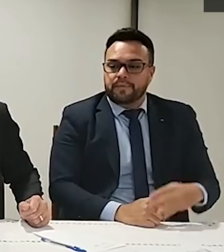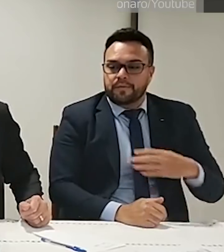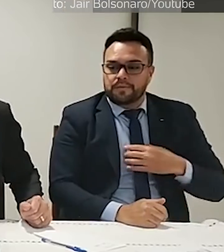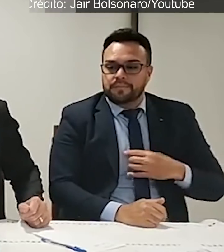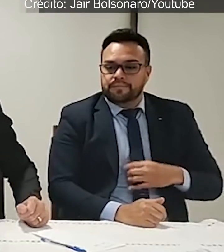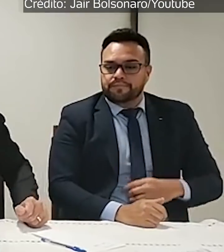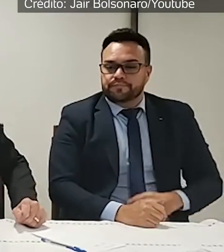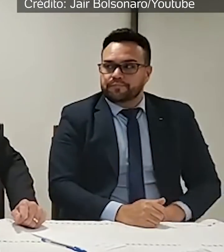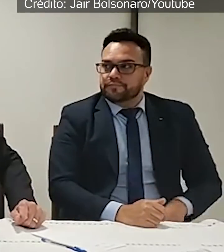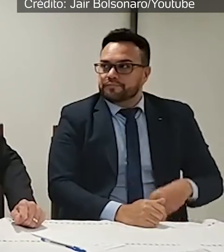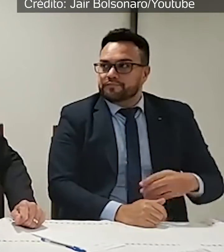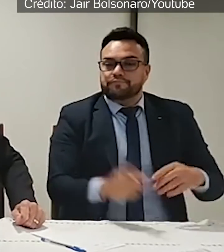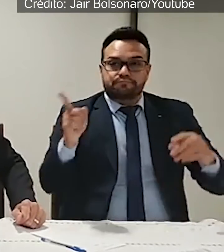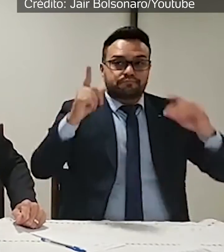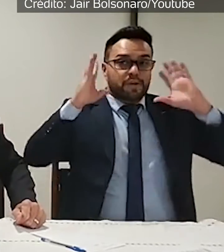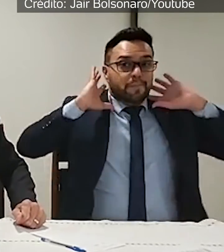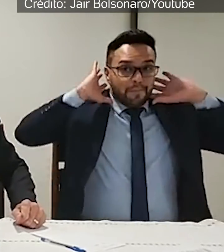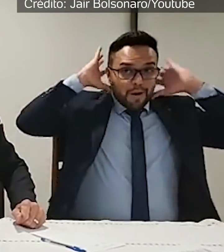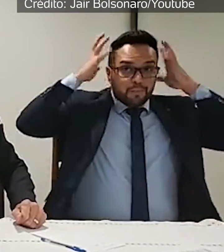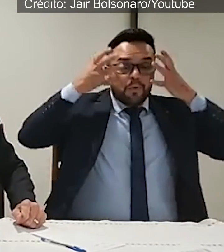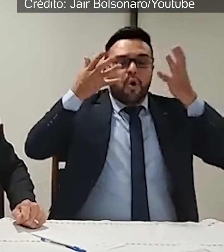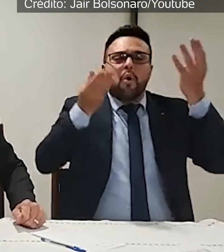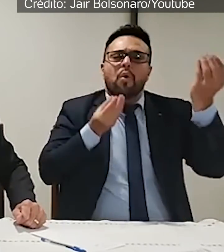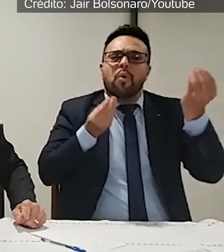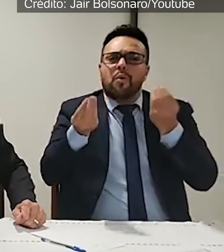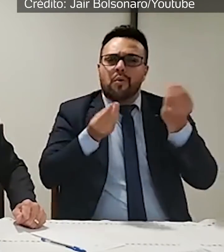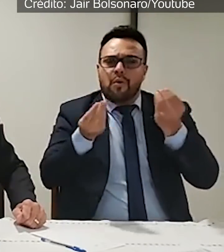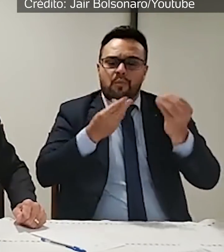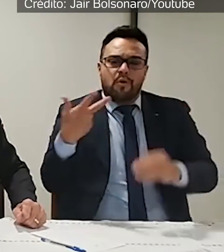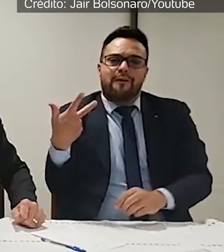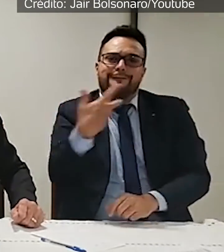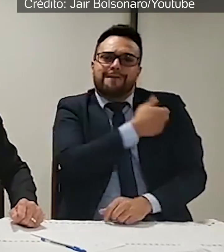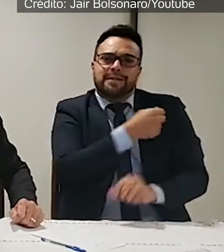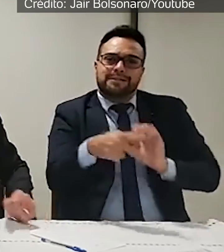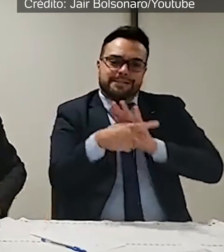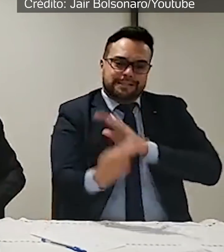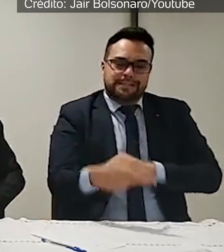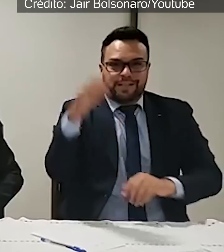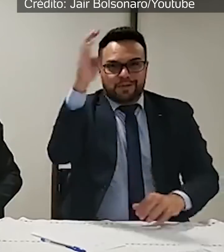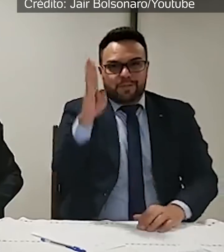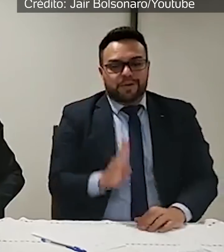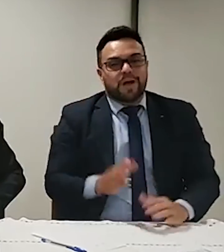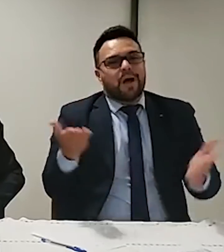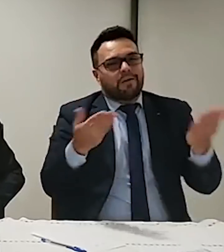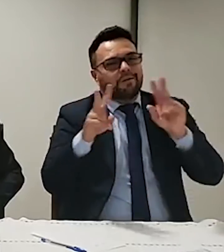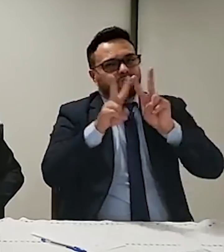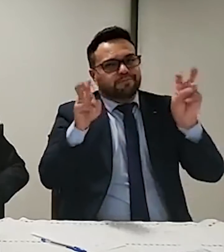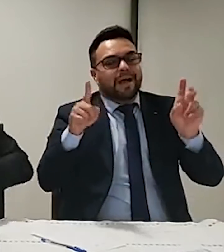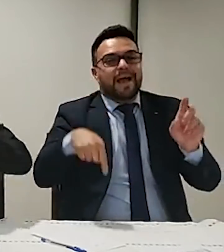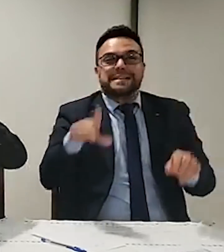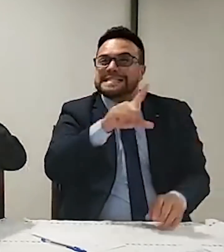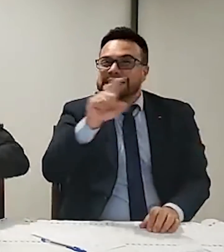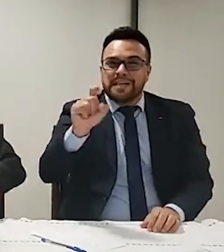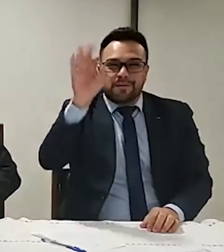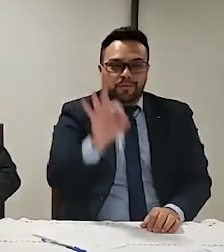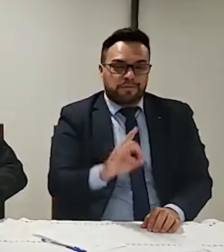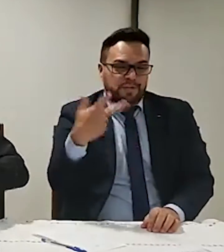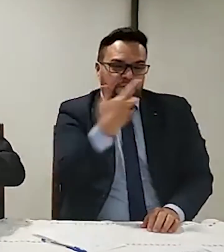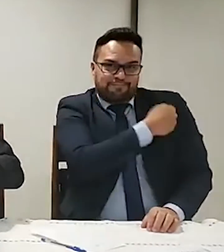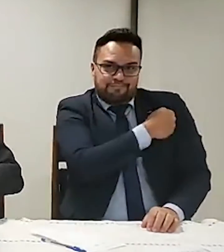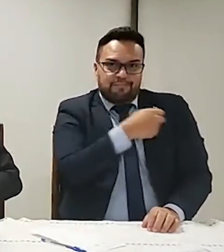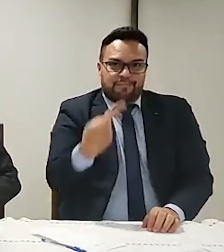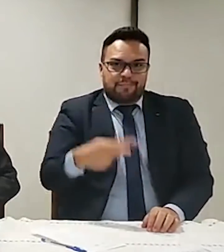o marcou uma tela Como é que está a nossa vacina brasileira essa vai é 100 porcento brasileiro daquela